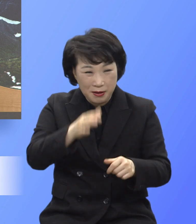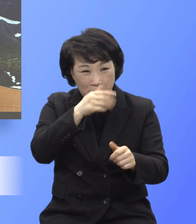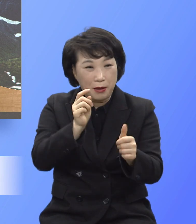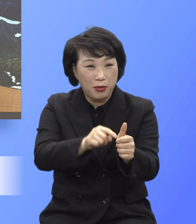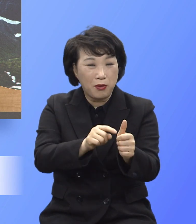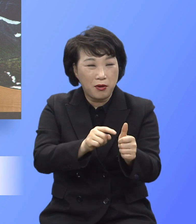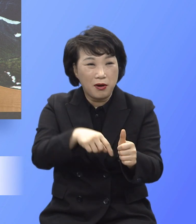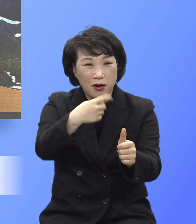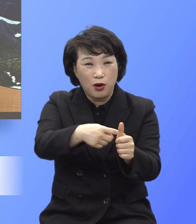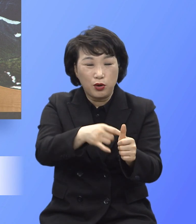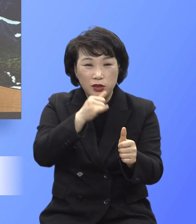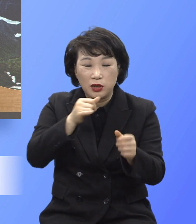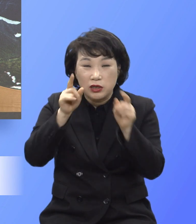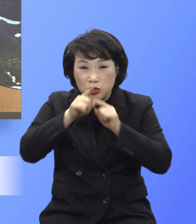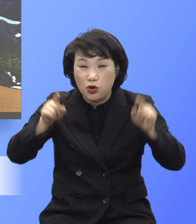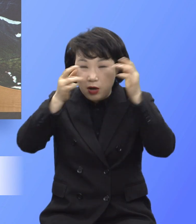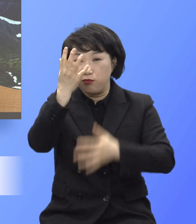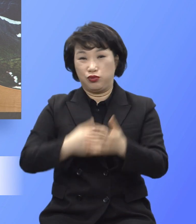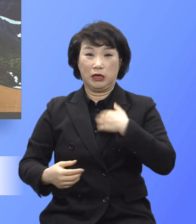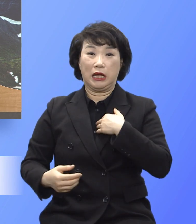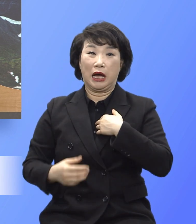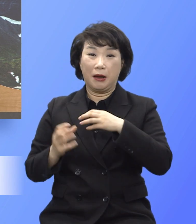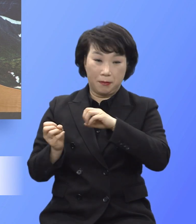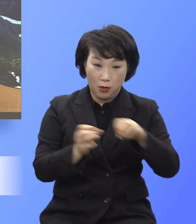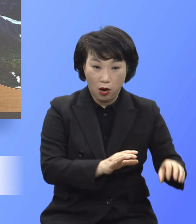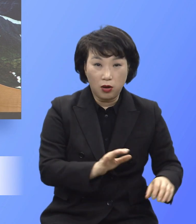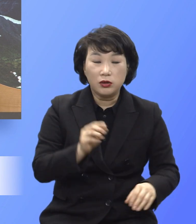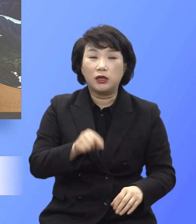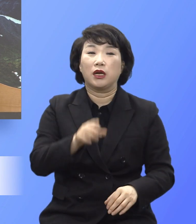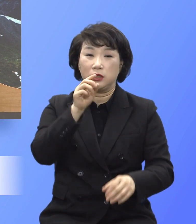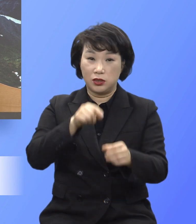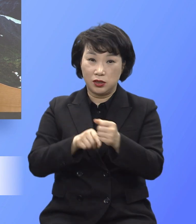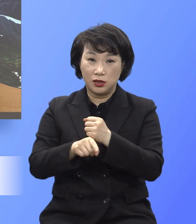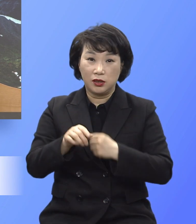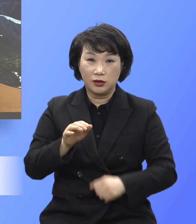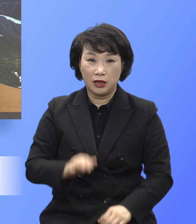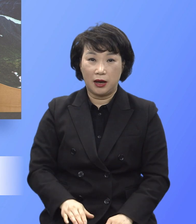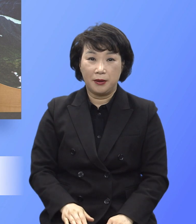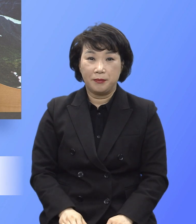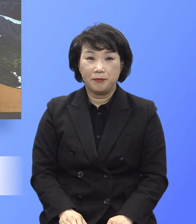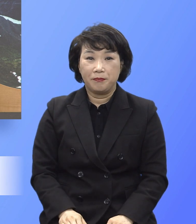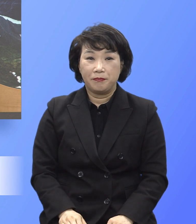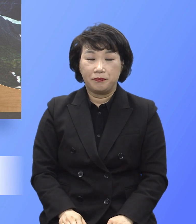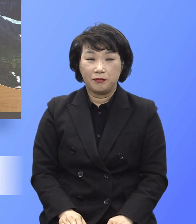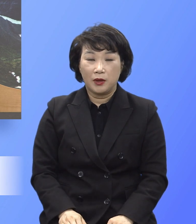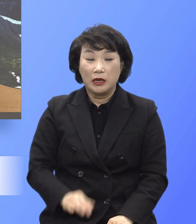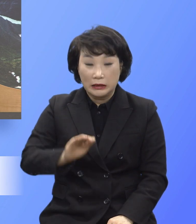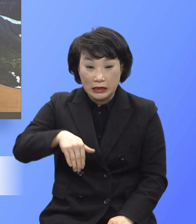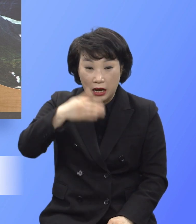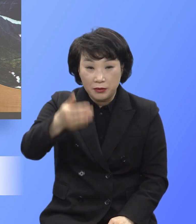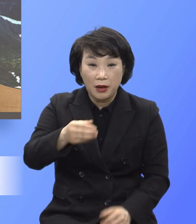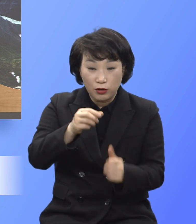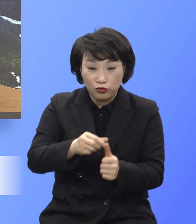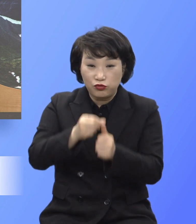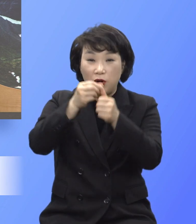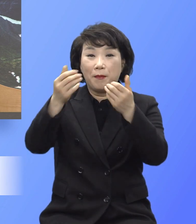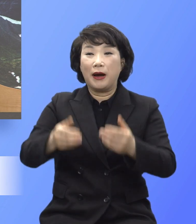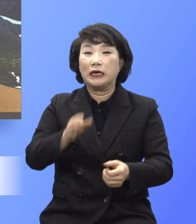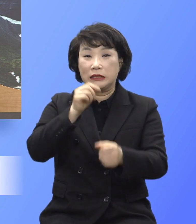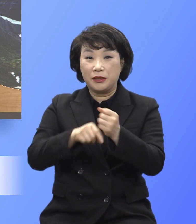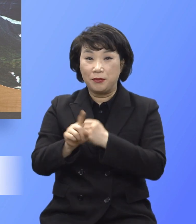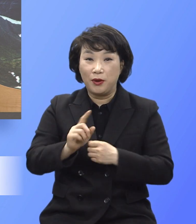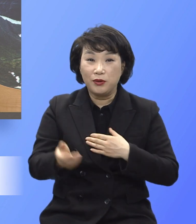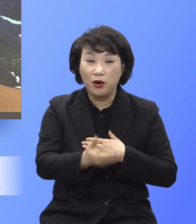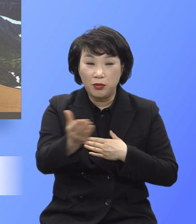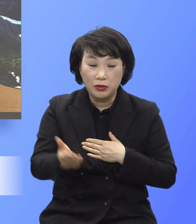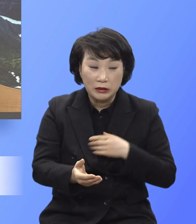지옥불에 던진다. 이게 진리요. 진리. 그 다음에 구원받는 진리는